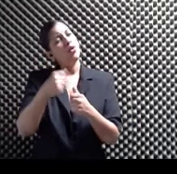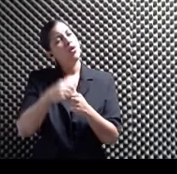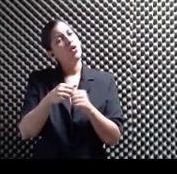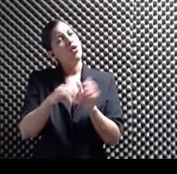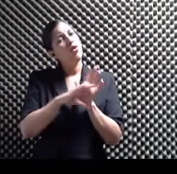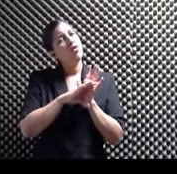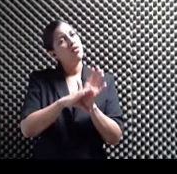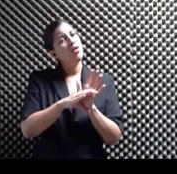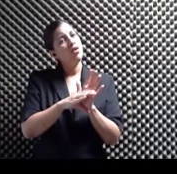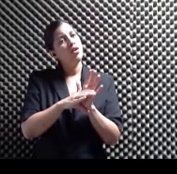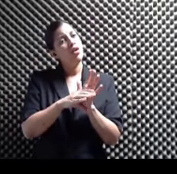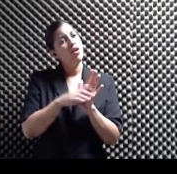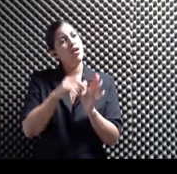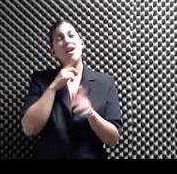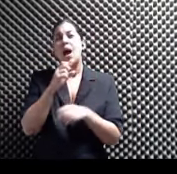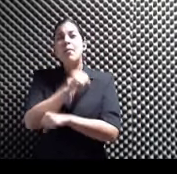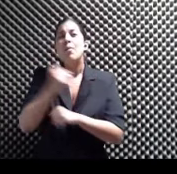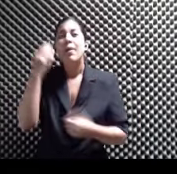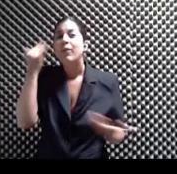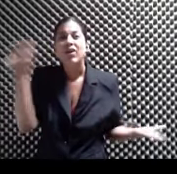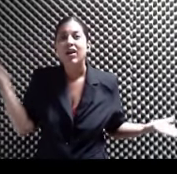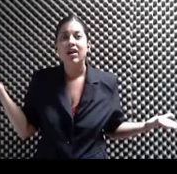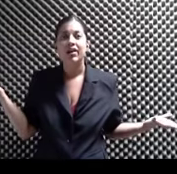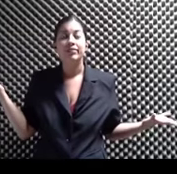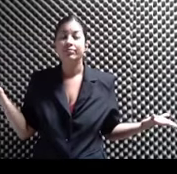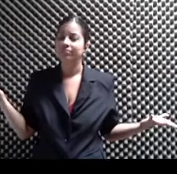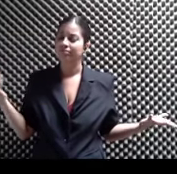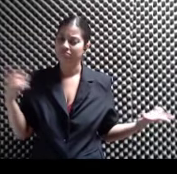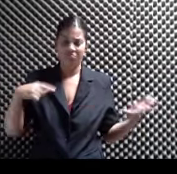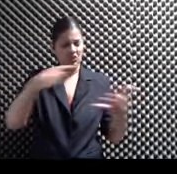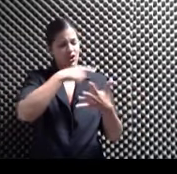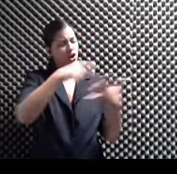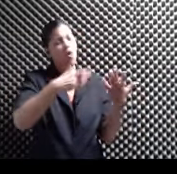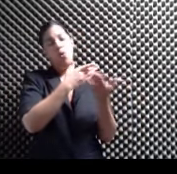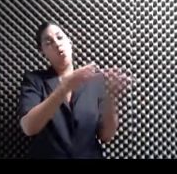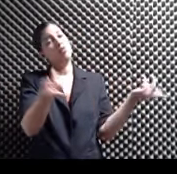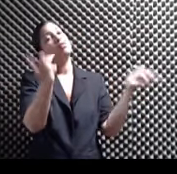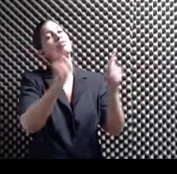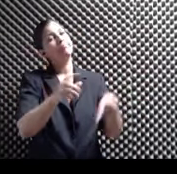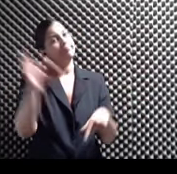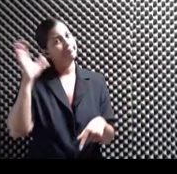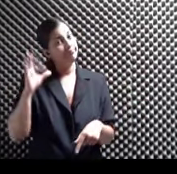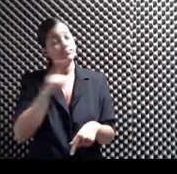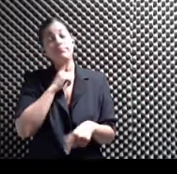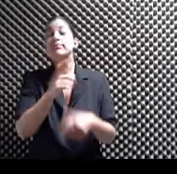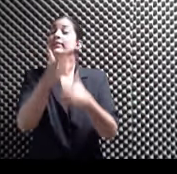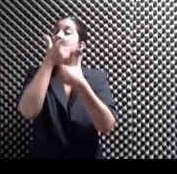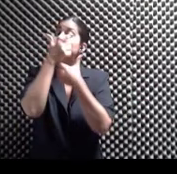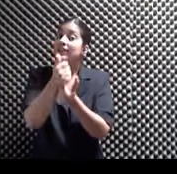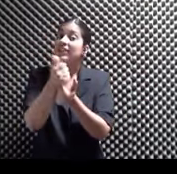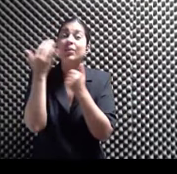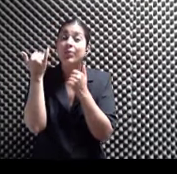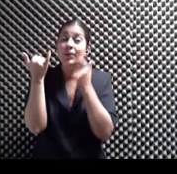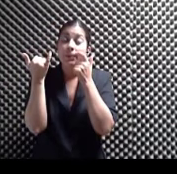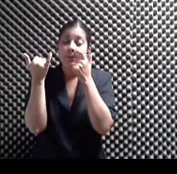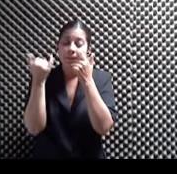de la revista La Bomba, ¿por qué? O sea, todo esto fueron cosas que pasaron, y es bien interesante porque